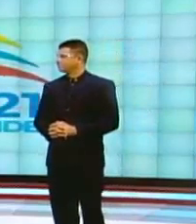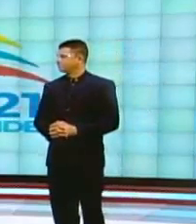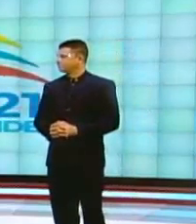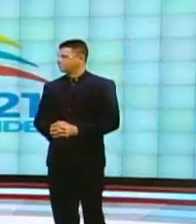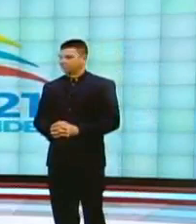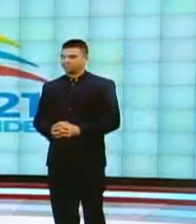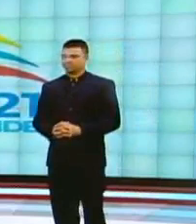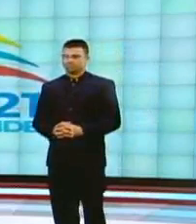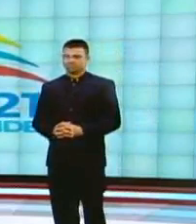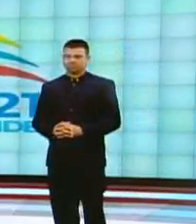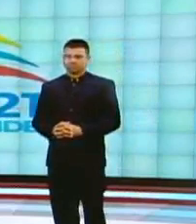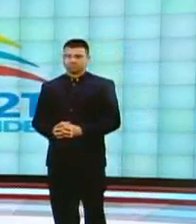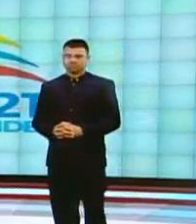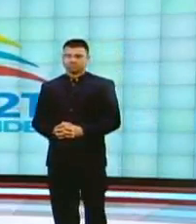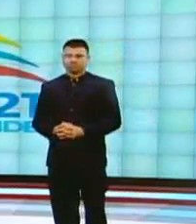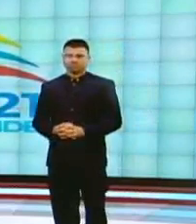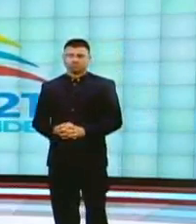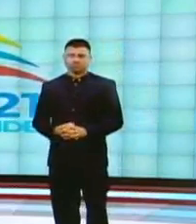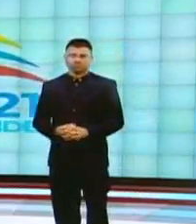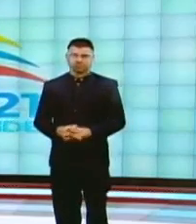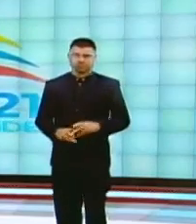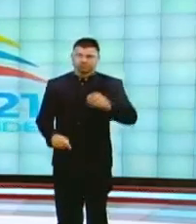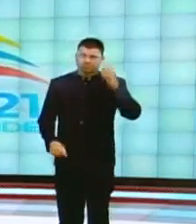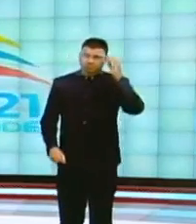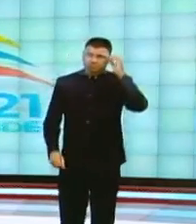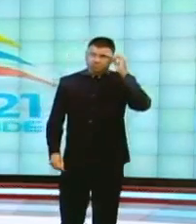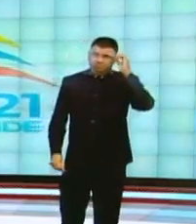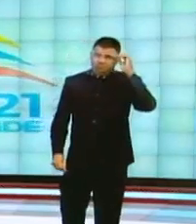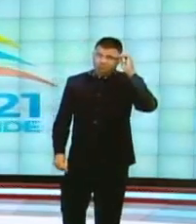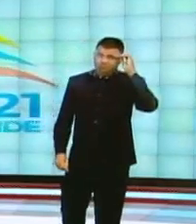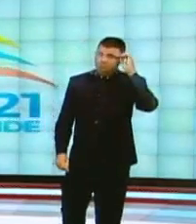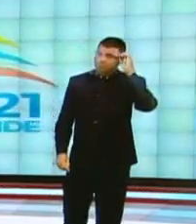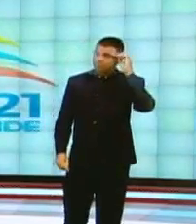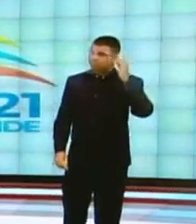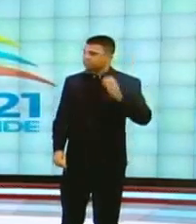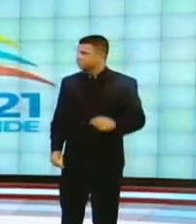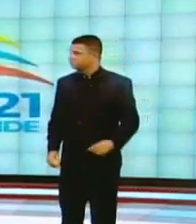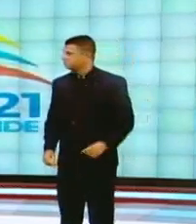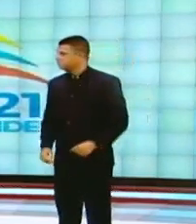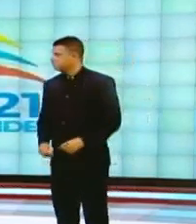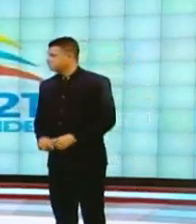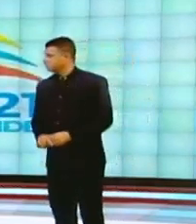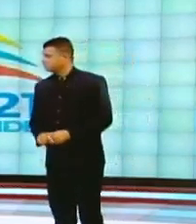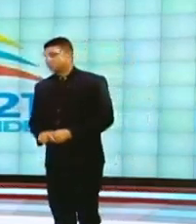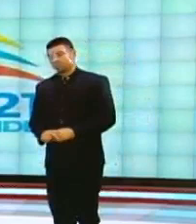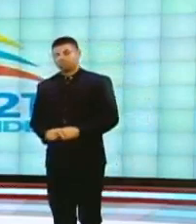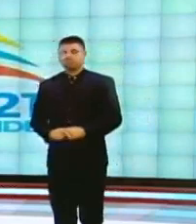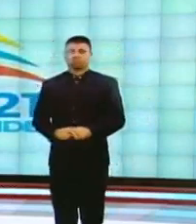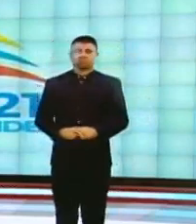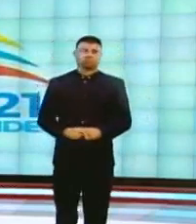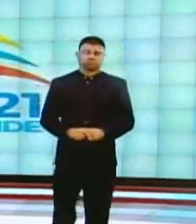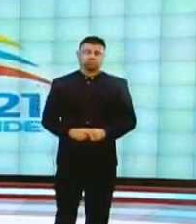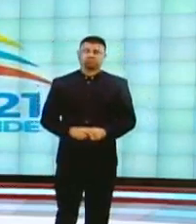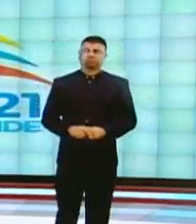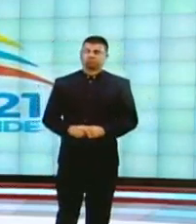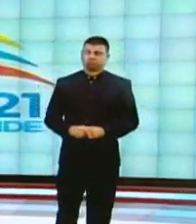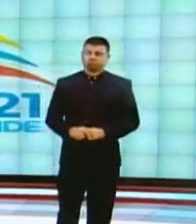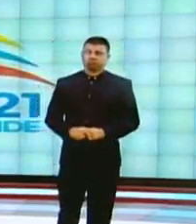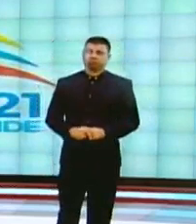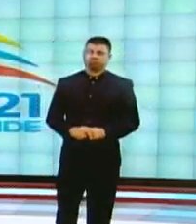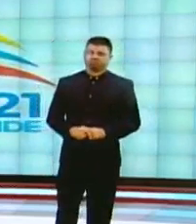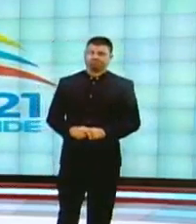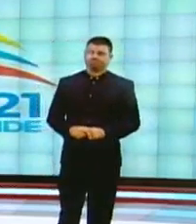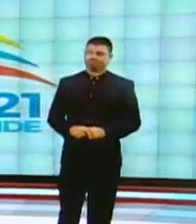esta hora de lo que ha sido la apertura de las mesas en todo el territorio nacional. Hablaba de un 95% en el